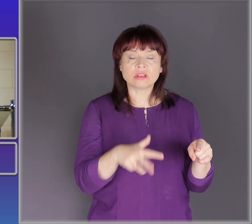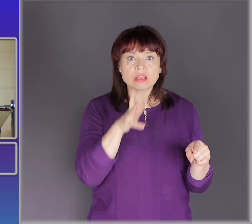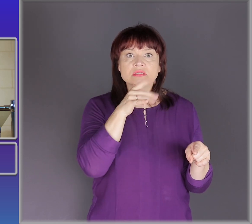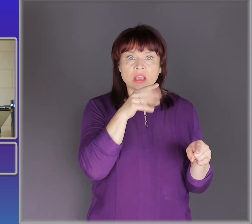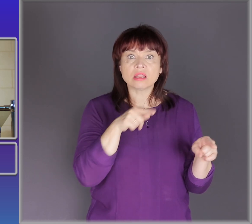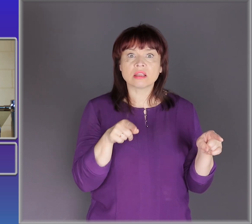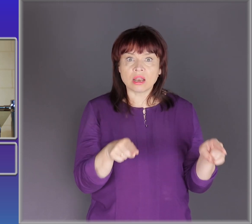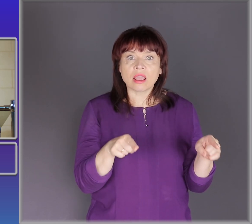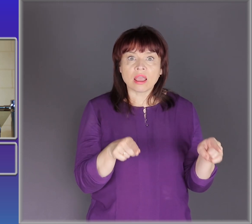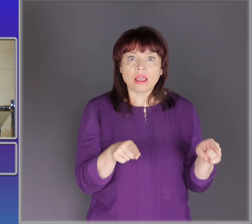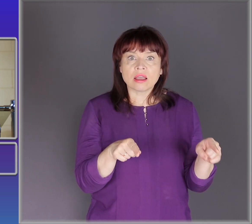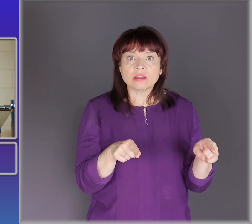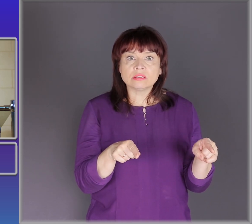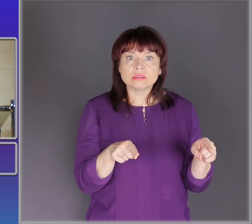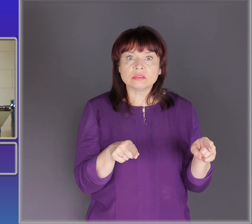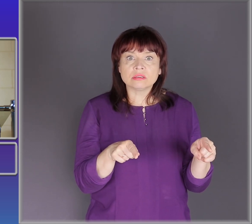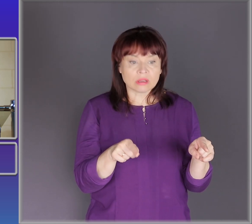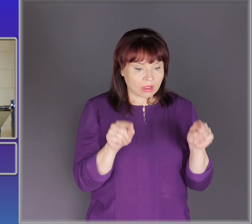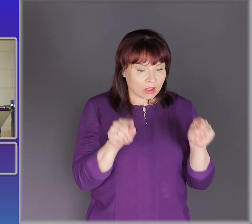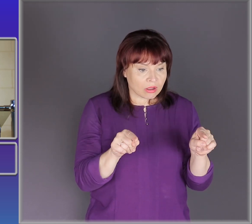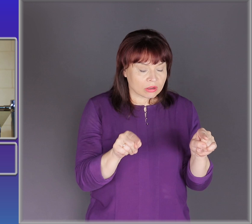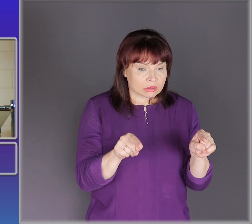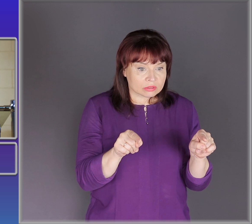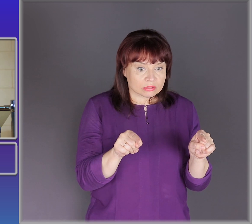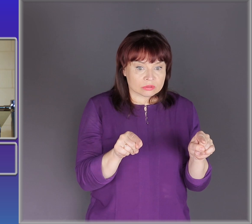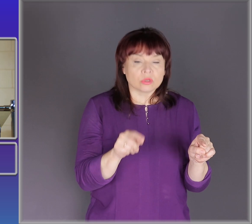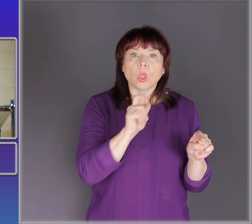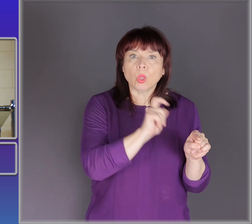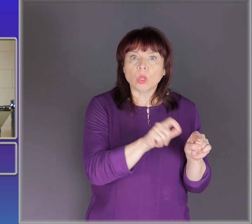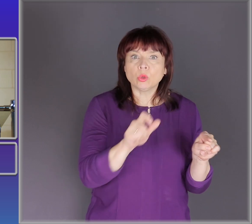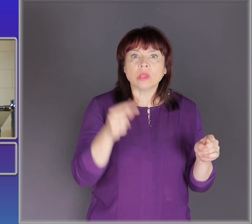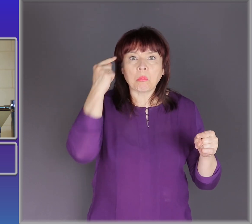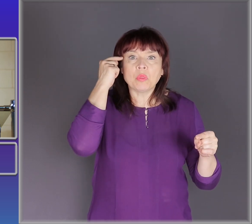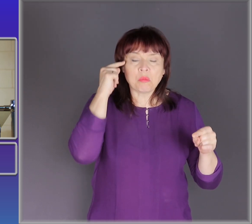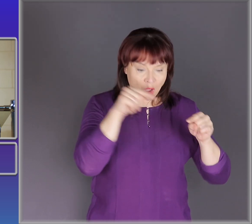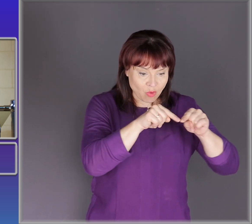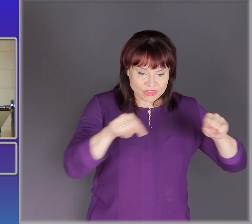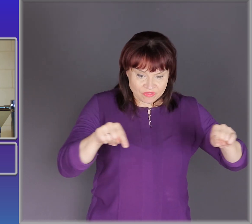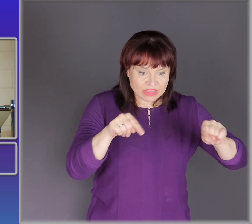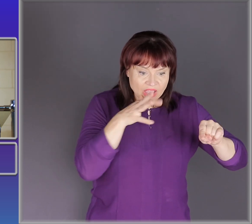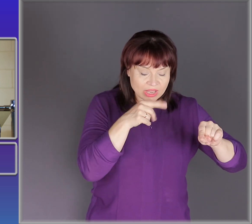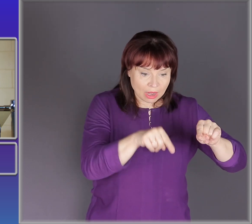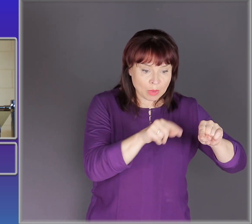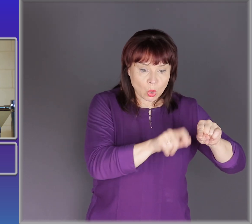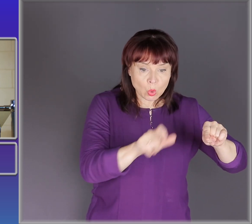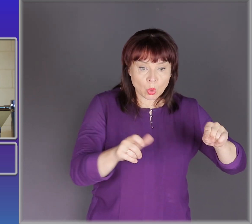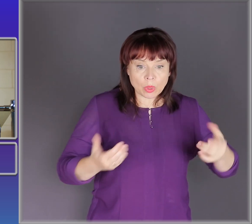1600-х годах представьте себе вот в этот период на давайте вверх накинем на какие-то хорошие позитивные